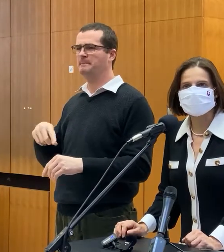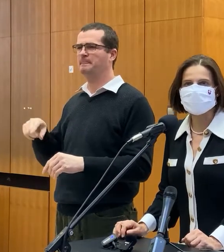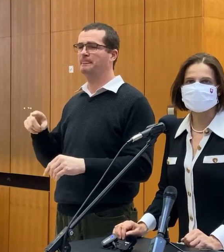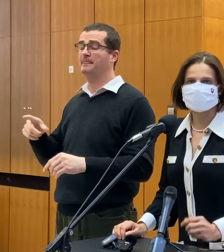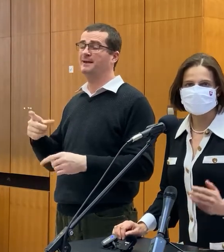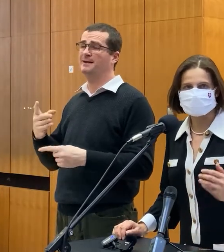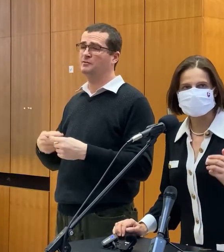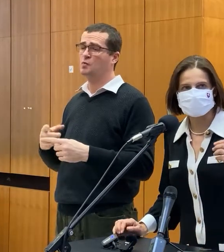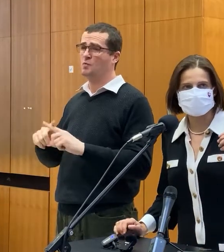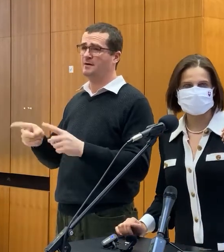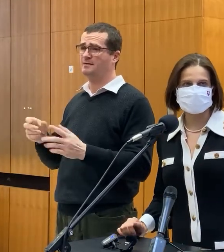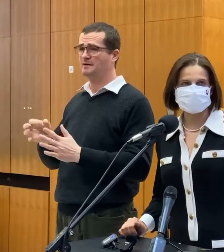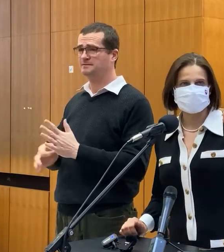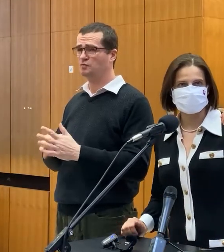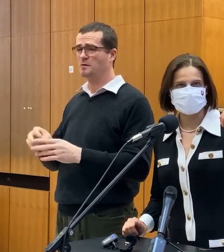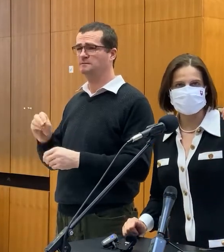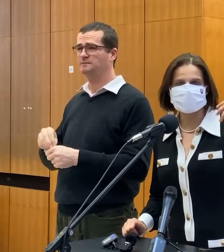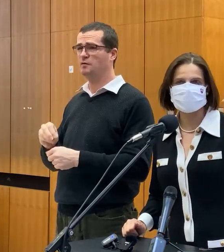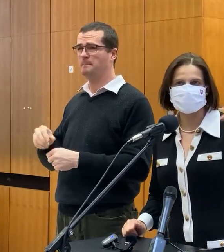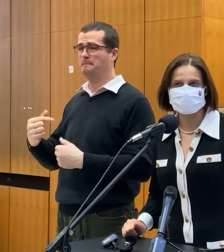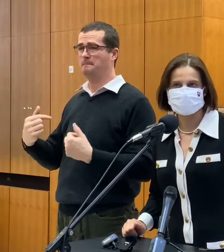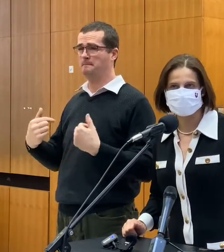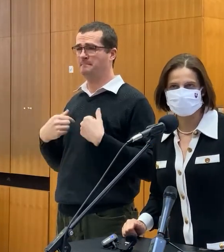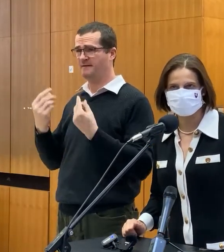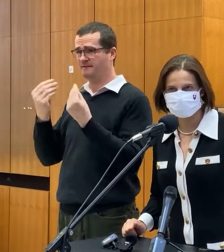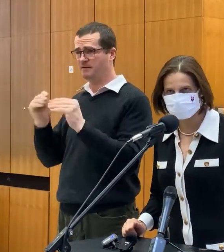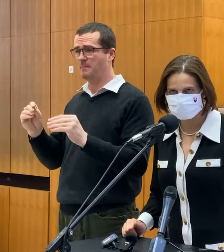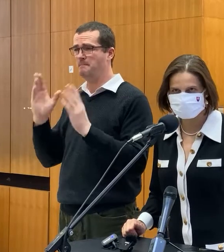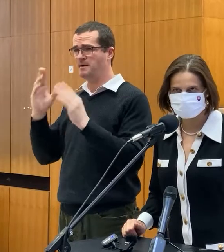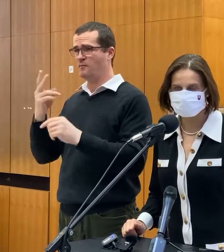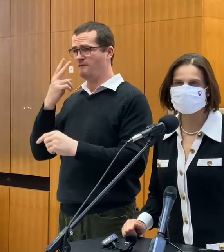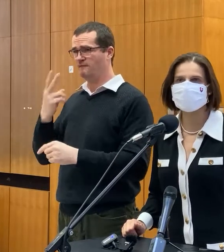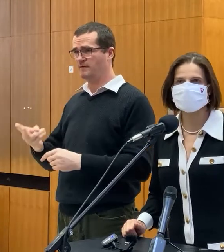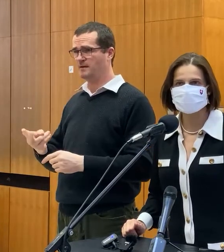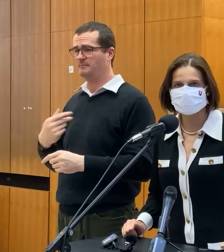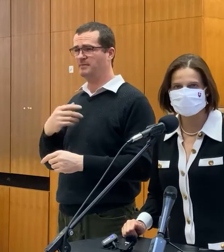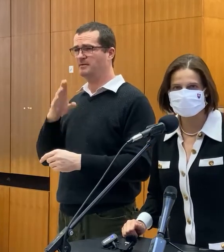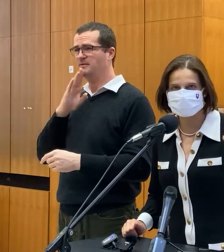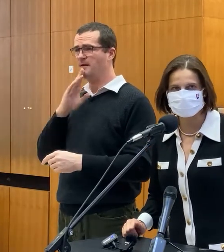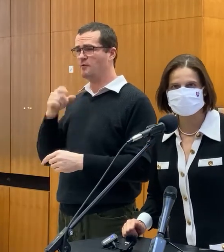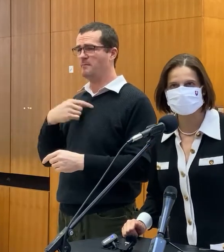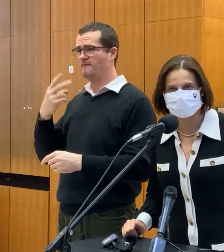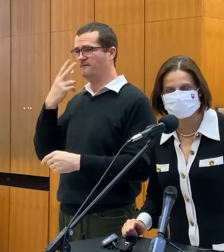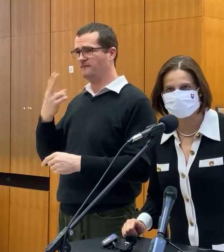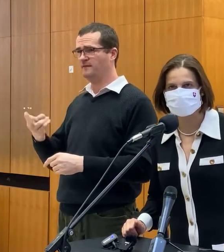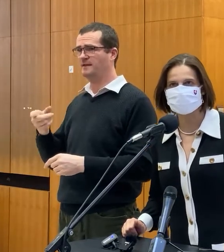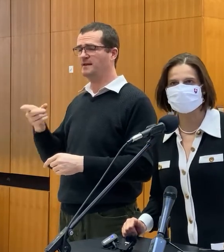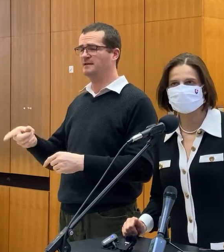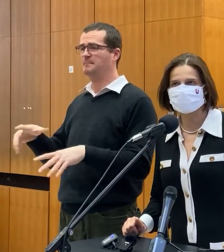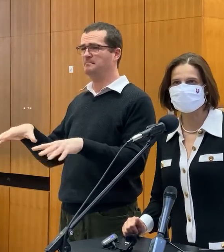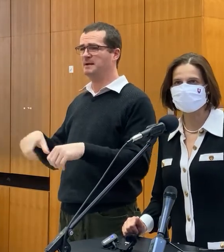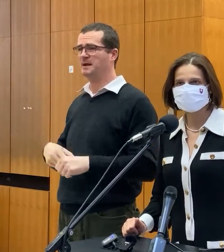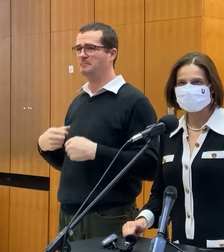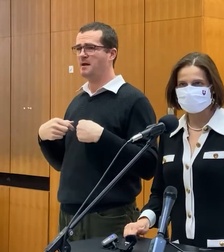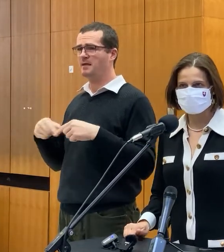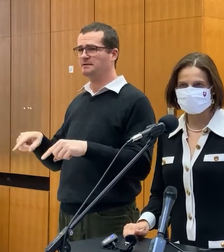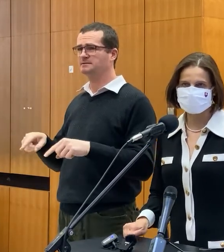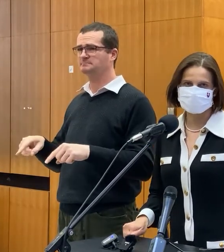Možno by bola trošku iná situácia, kedy my by sme už tie vyhlášky priamo videli. Ale nemohli sme ich tiež vidieť, lebo sme tu ešte prijímali